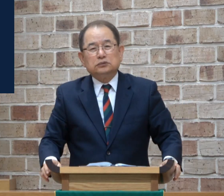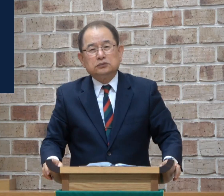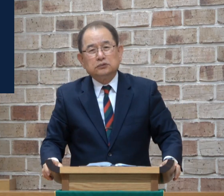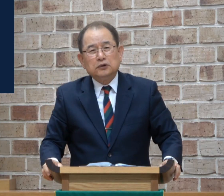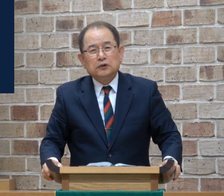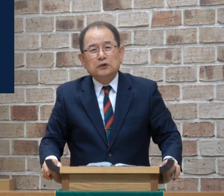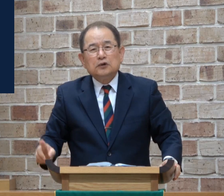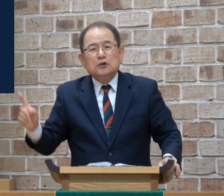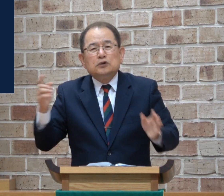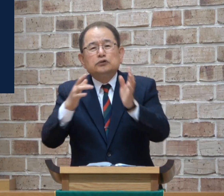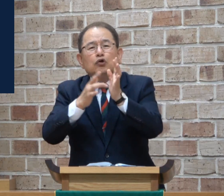예수님께서